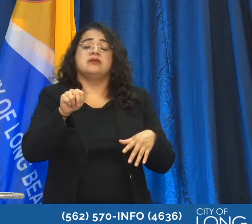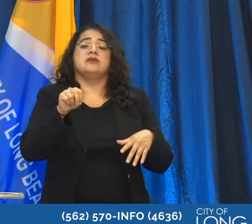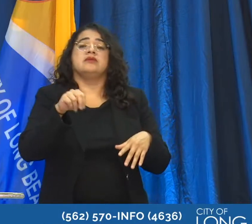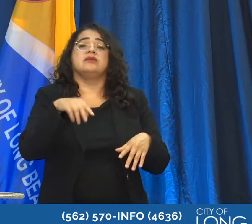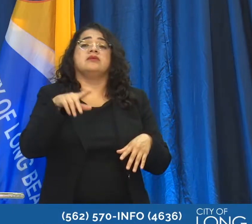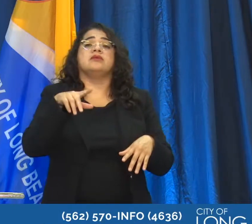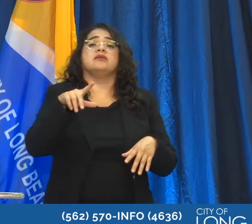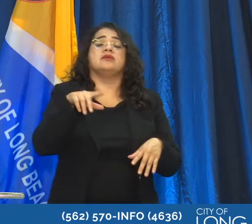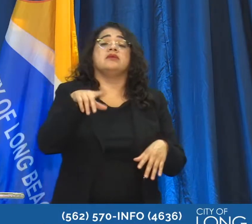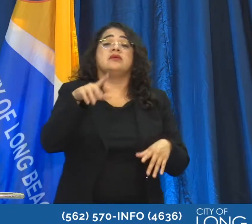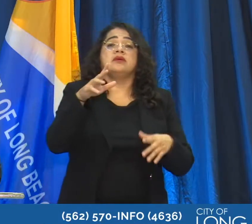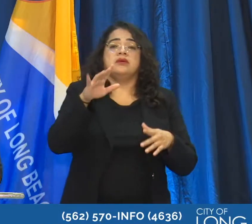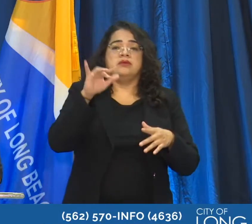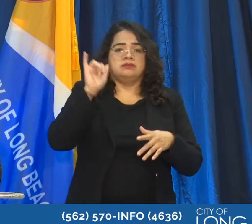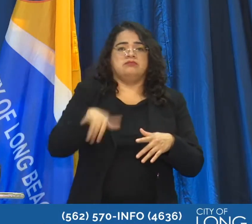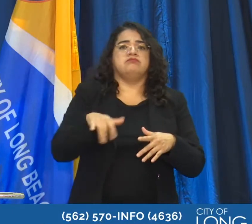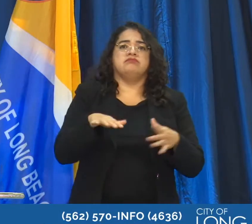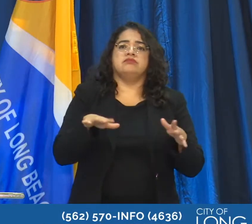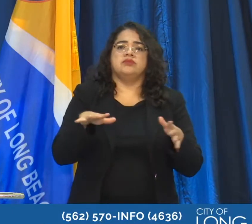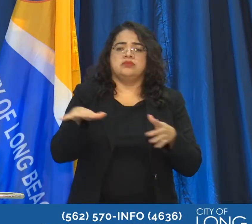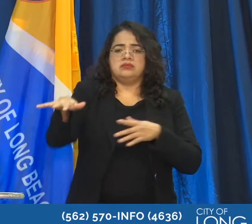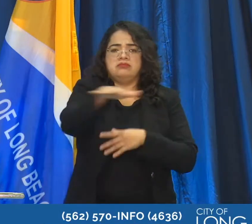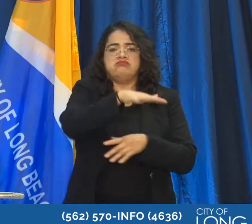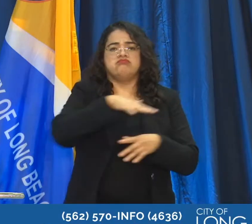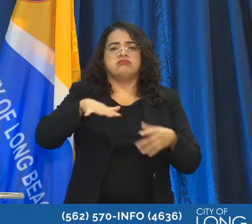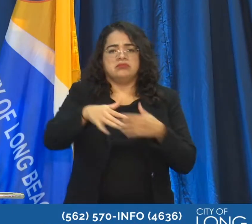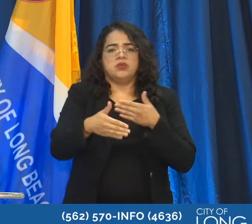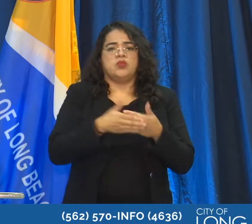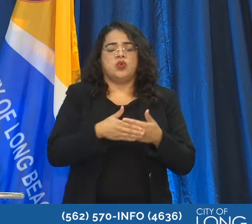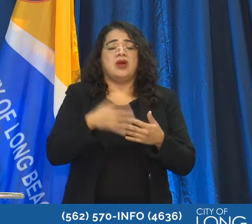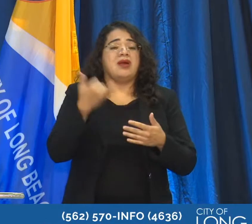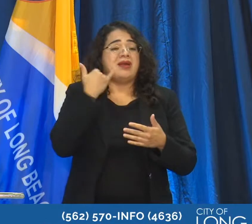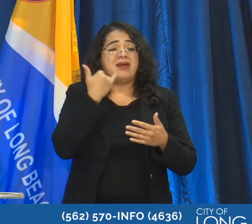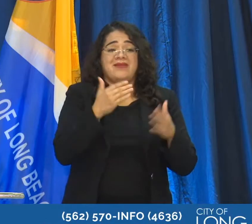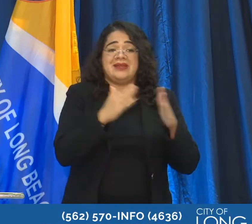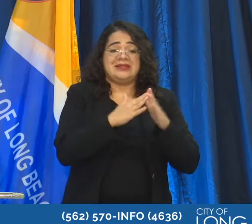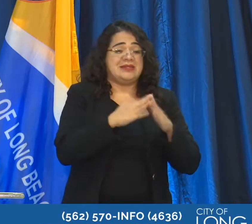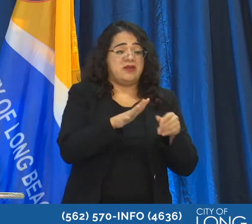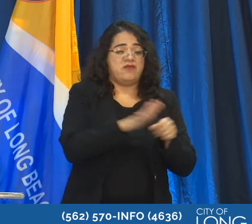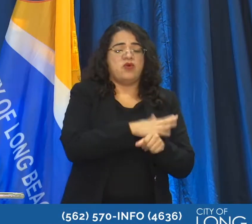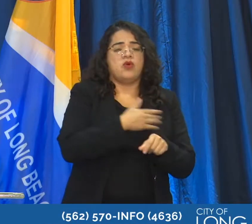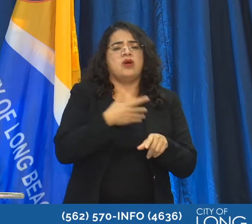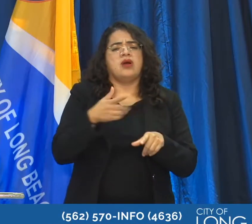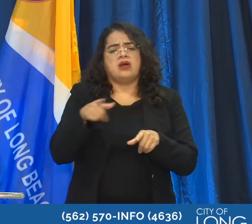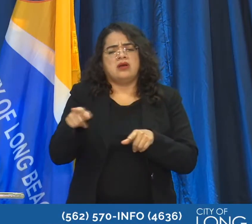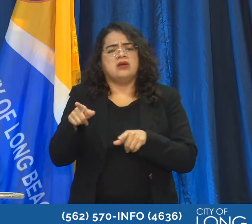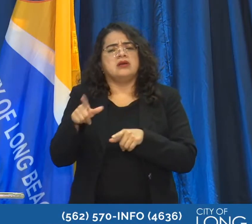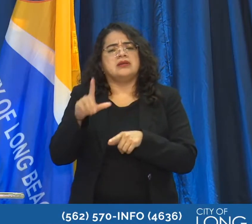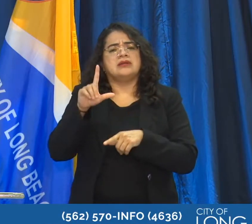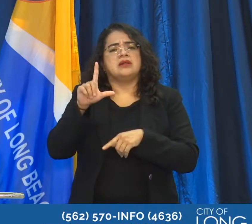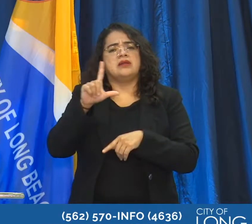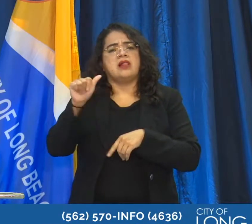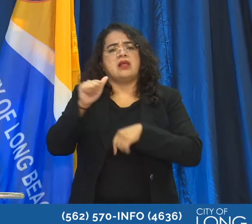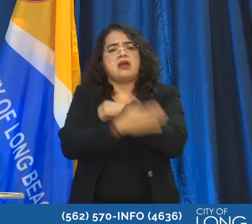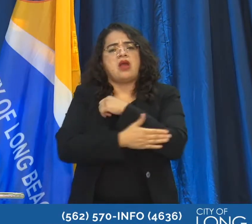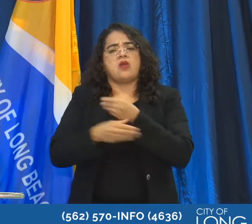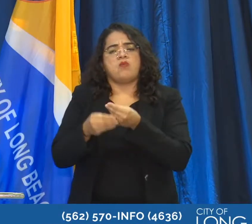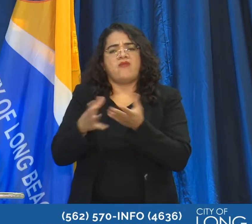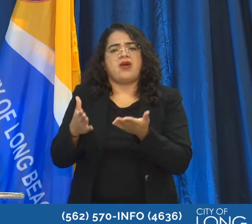del condado. Los horarios de citas estarán disponibles no con más de 3 días de anticipación. Las